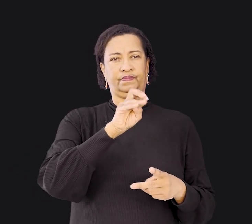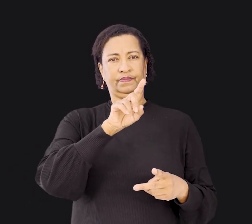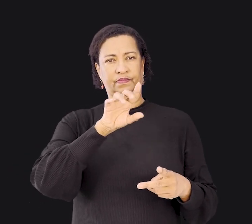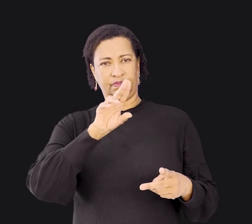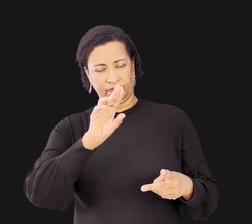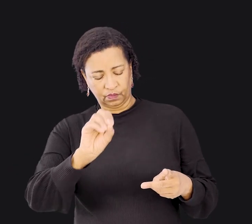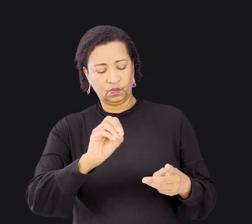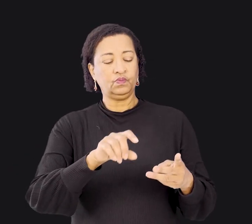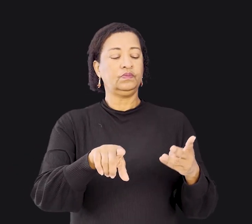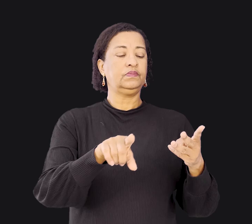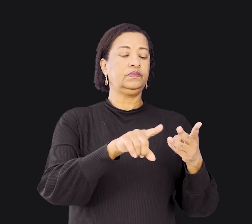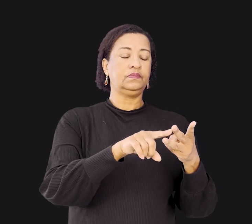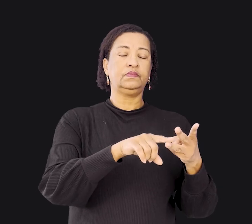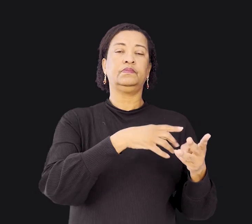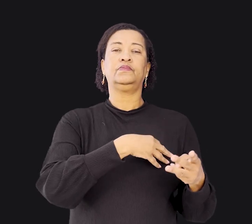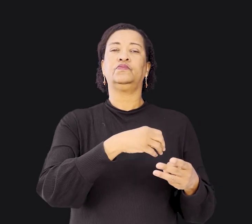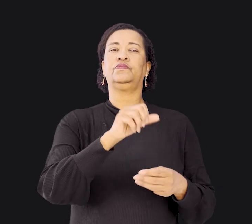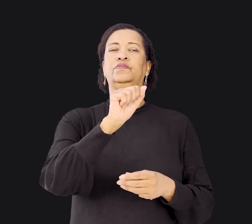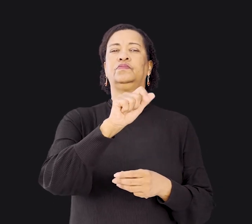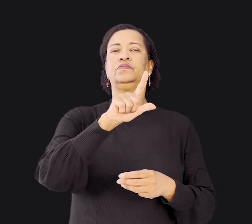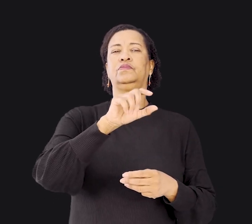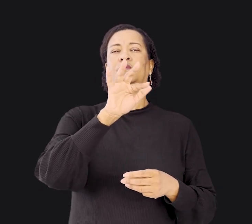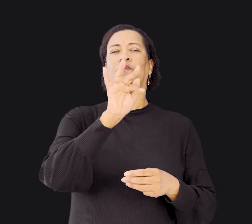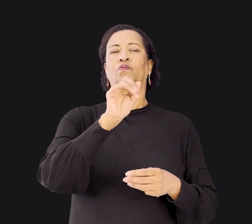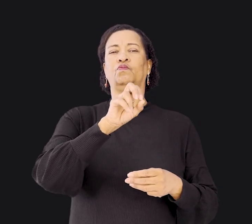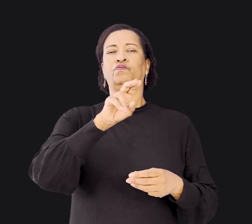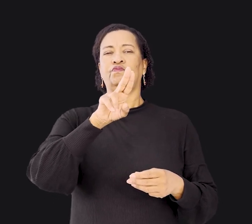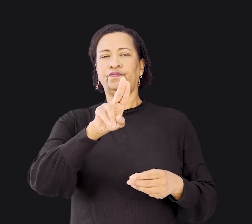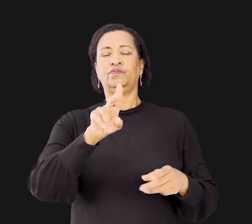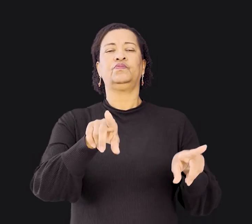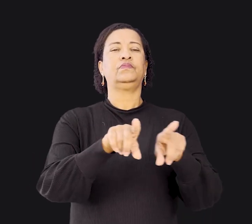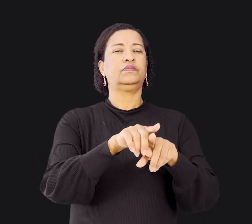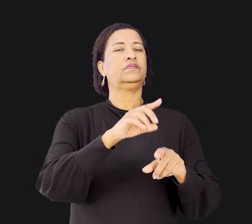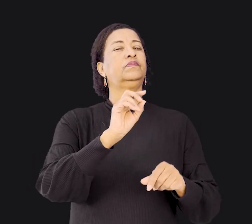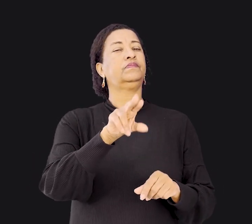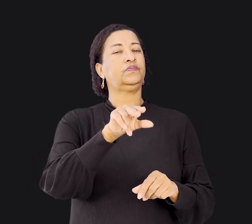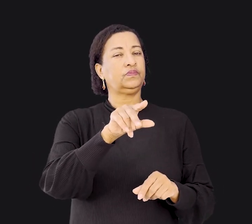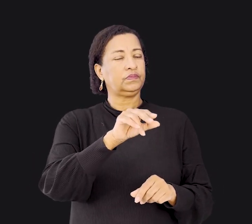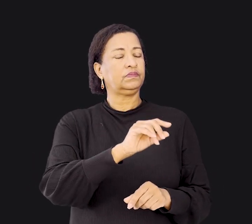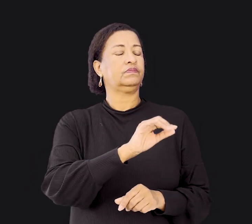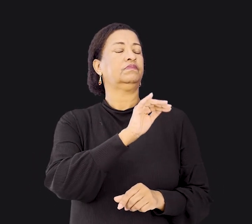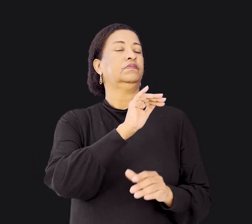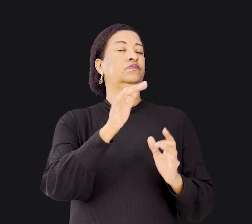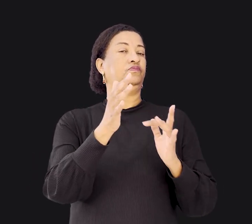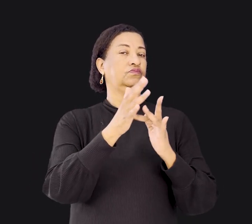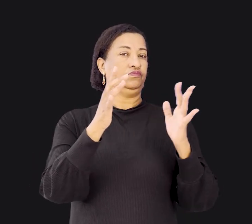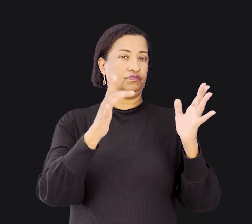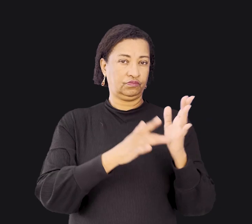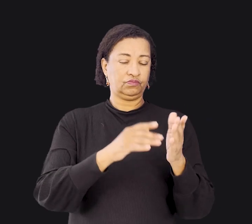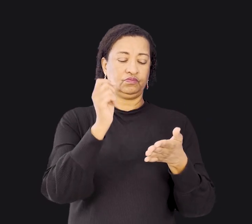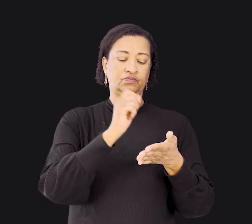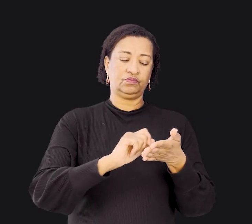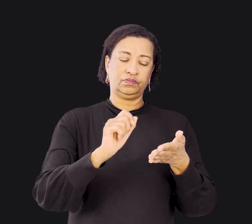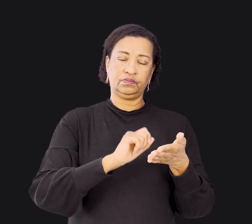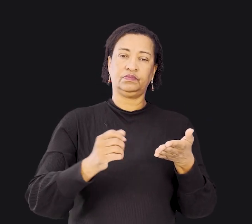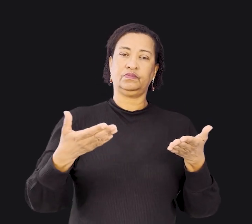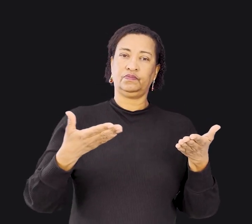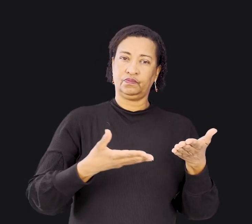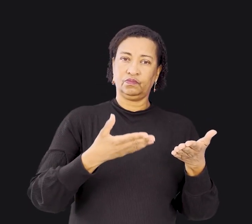Alfeu. E o Tiago, irmão de Jesus, irmão de sangue de Jesus, que escreveu a epístola que estamos estudando.